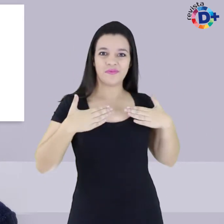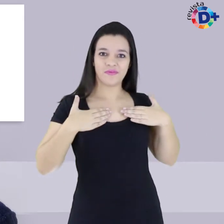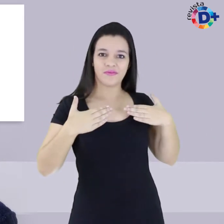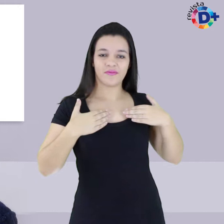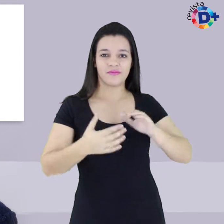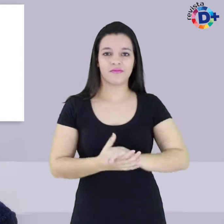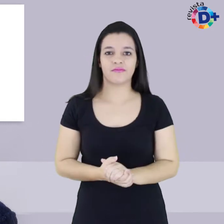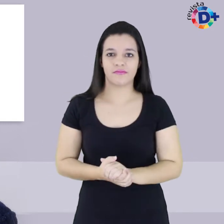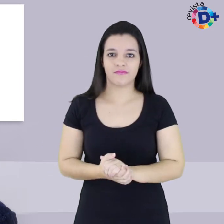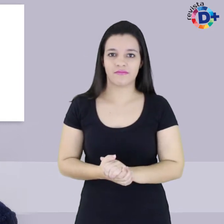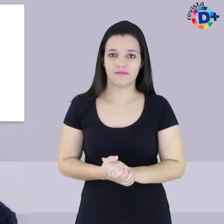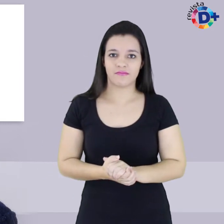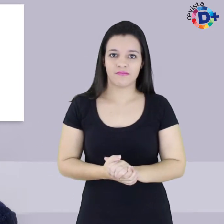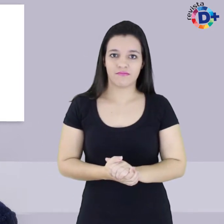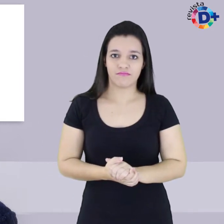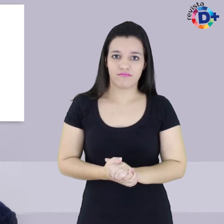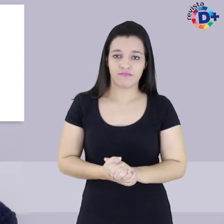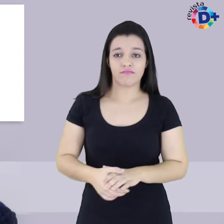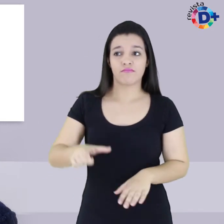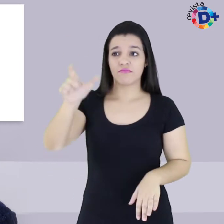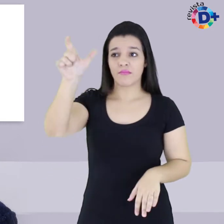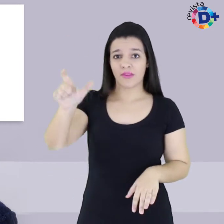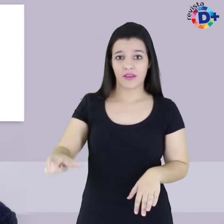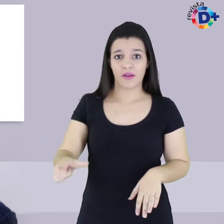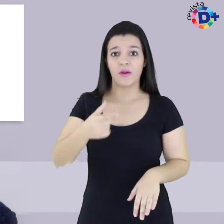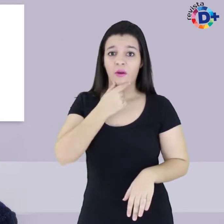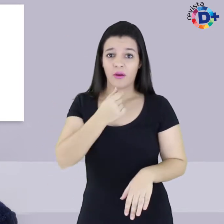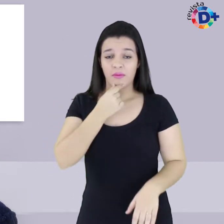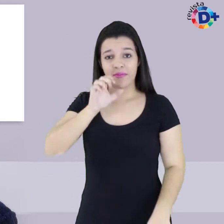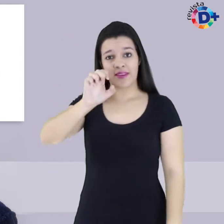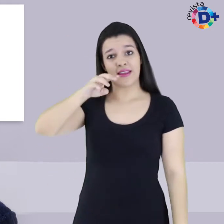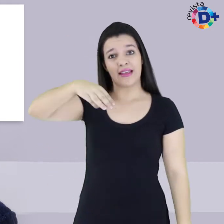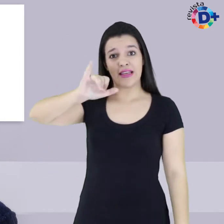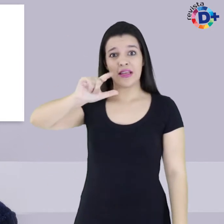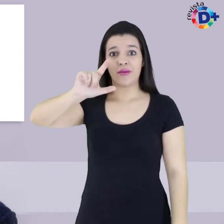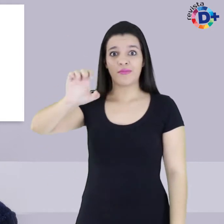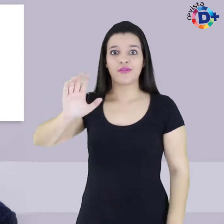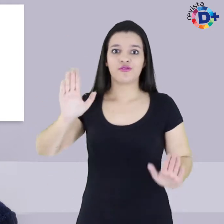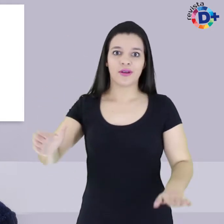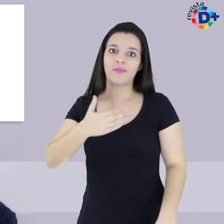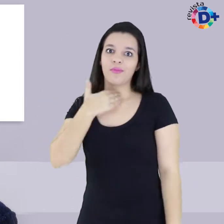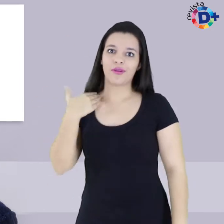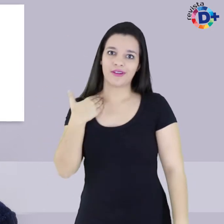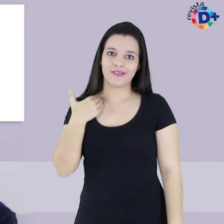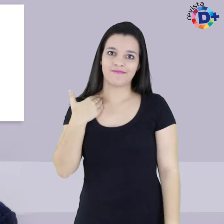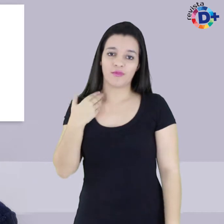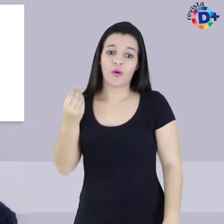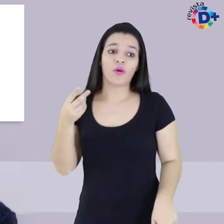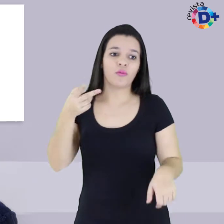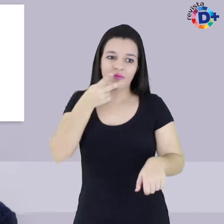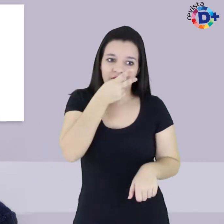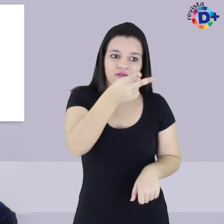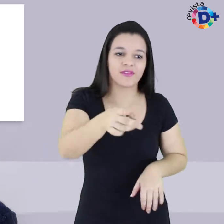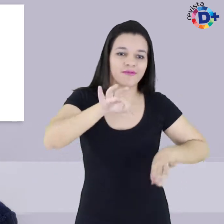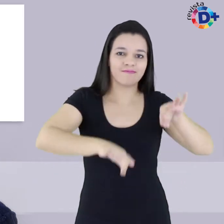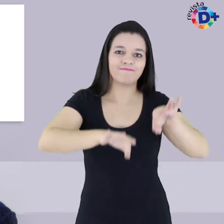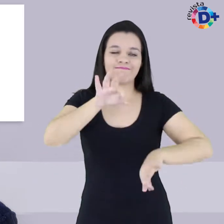do projeto, no caso do artista Emily, que já faleceu, foi sua filha Isabelle Tuckband.